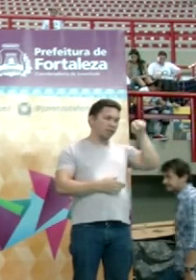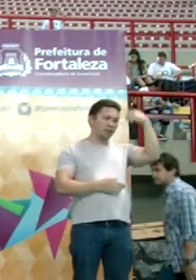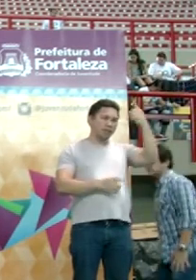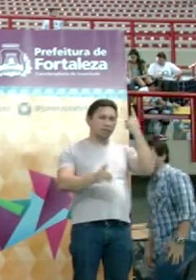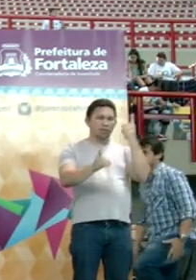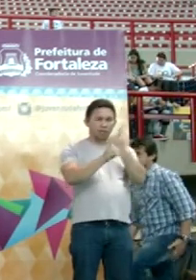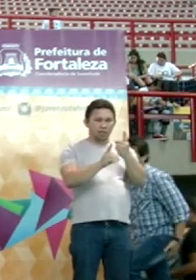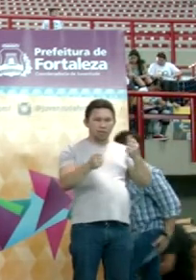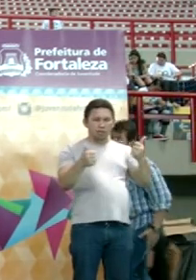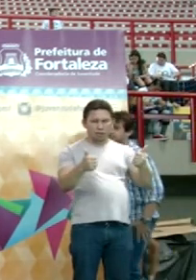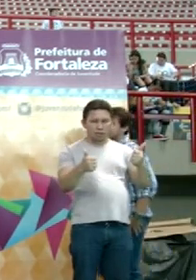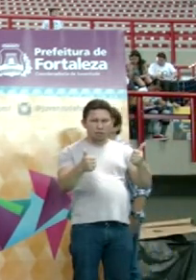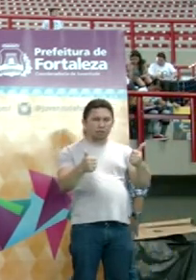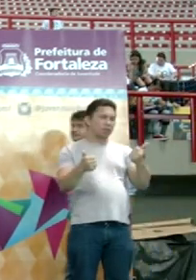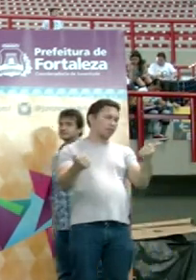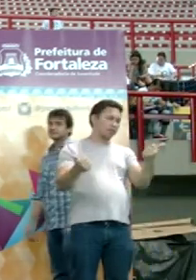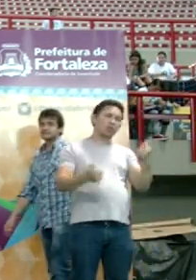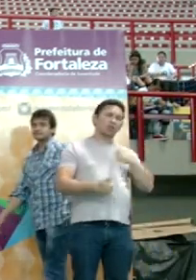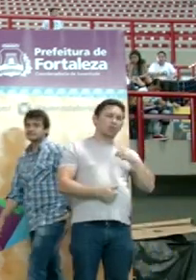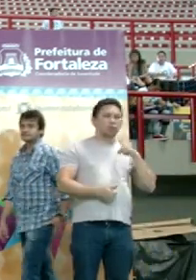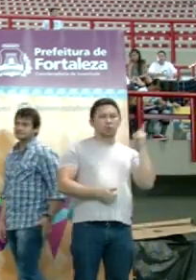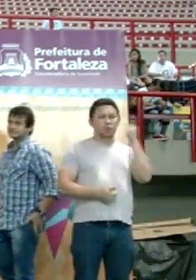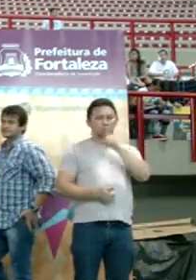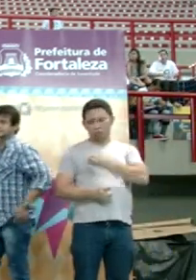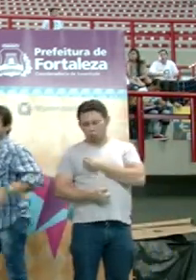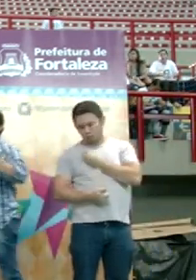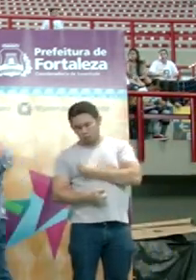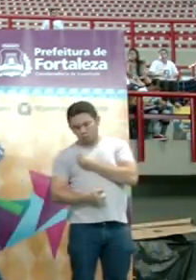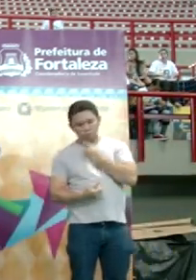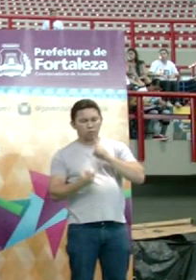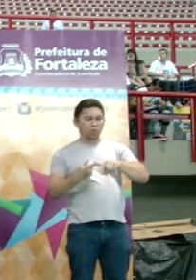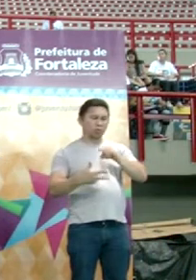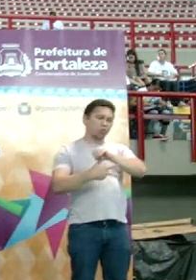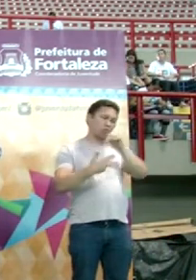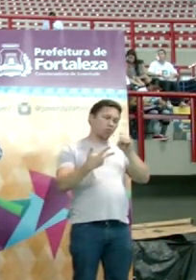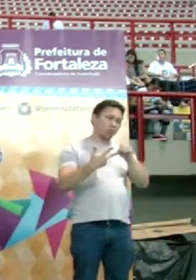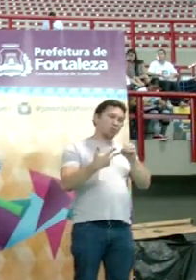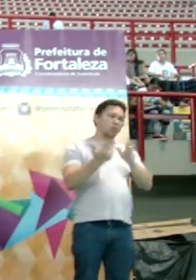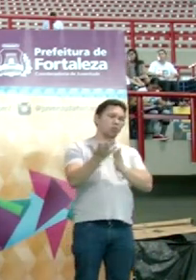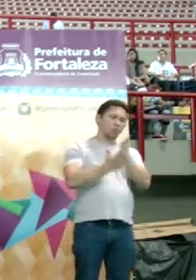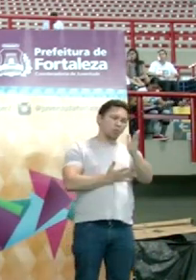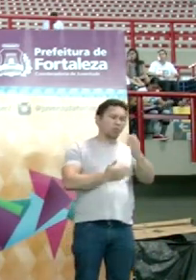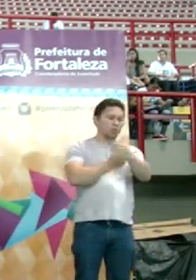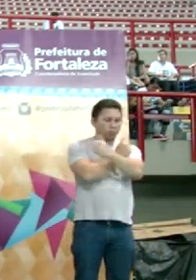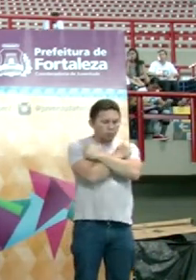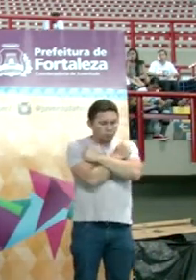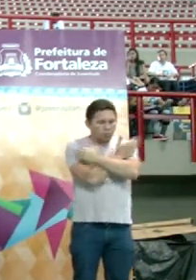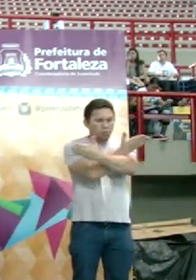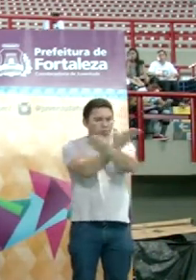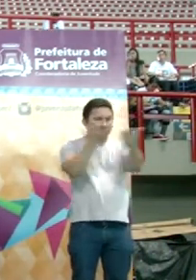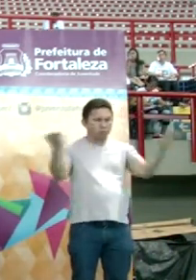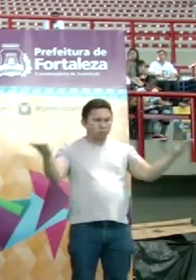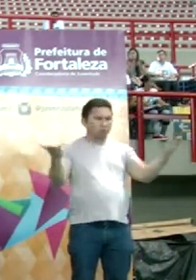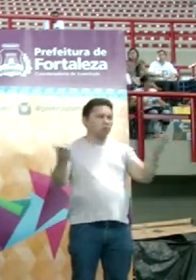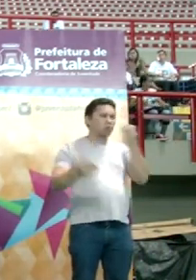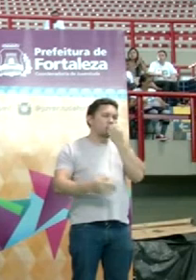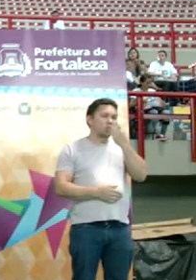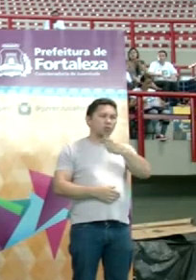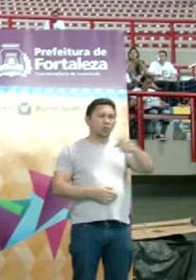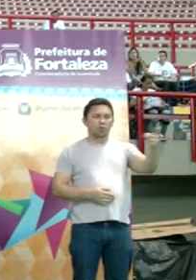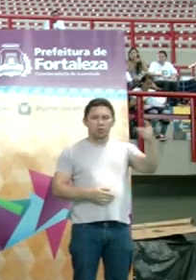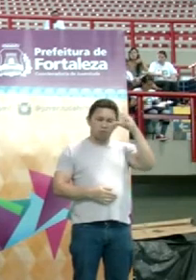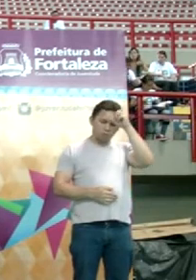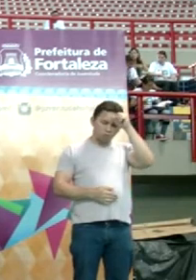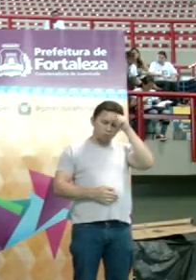próxima participação. Muito sucesso na vida e no Enem. Um grande abraço. Espero que tenha sido extremamente produtivo